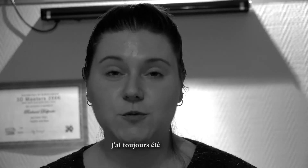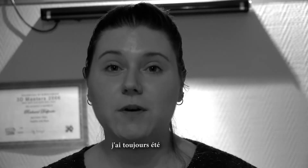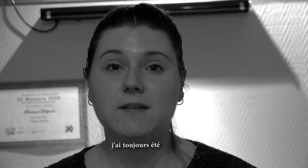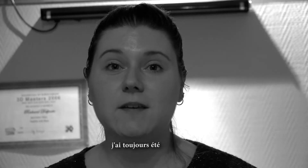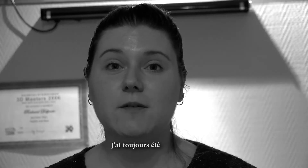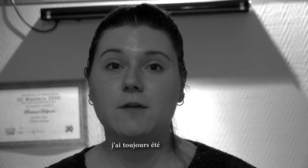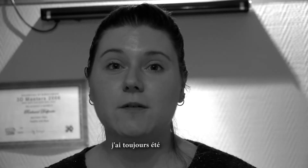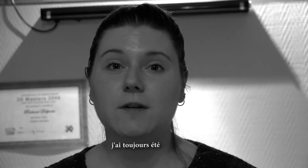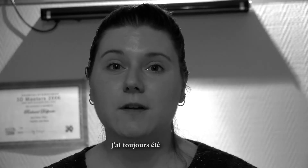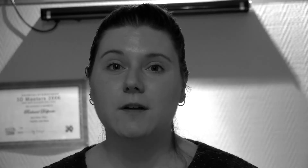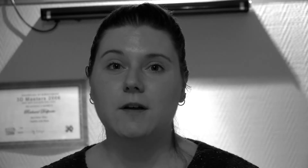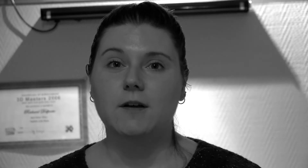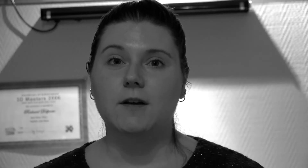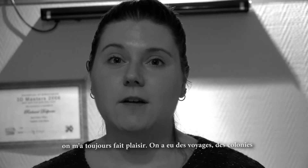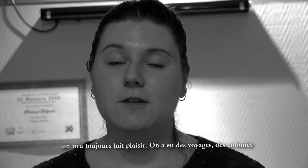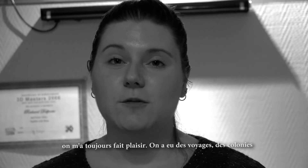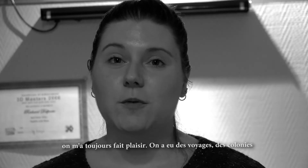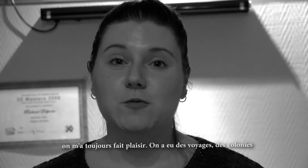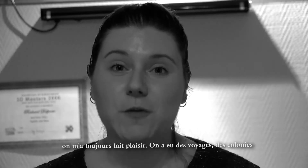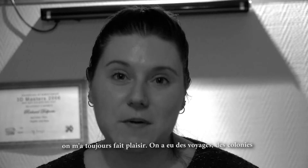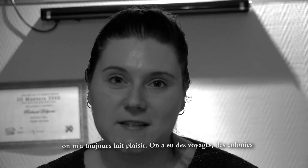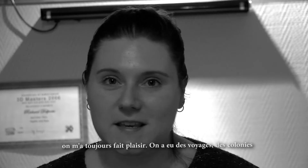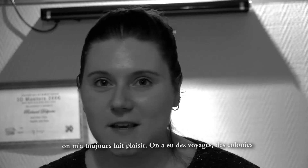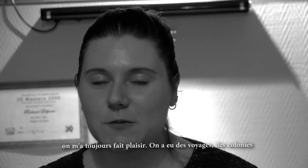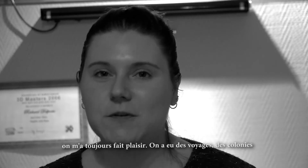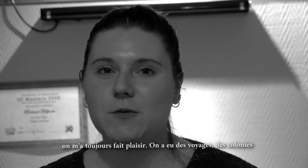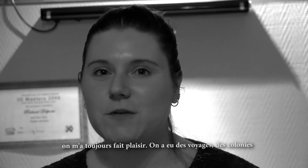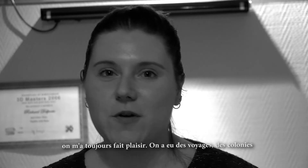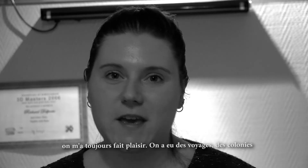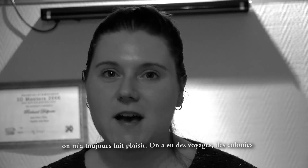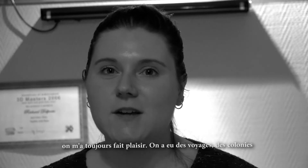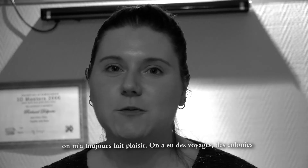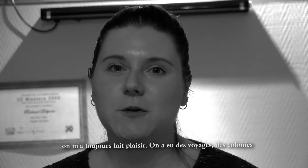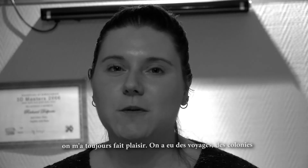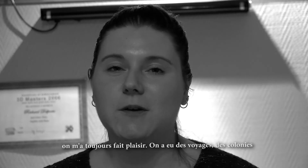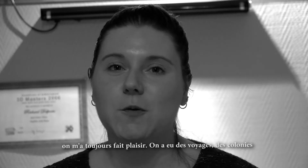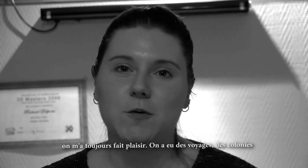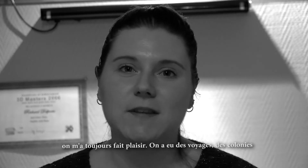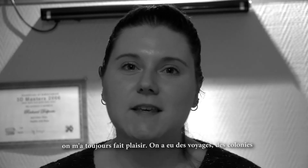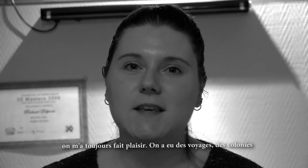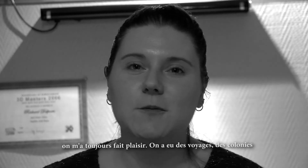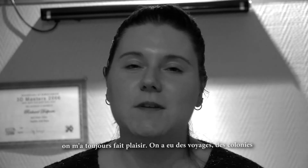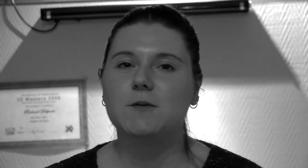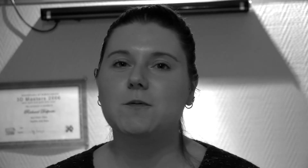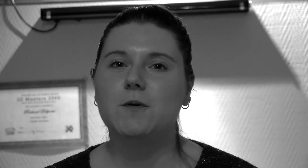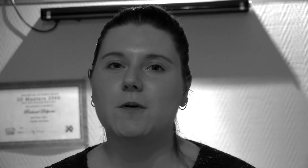toujours été on m'a toujours fait plaisir. On a eu des voyages, on a eu des colonies, on a eu